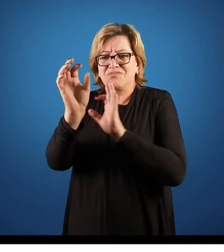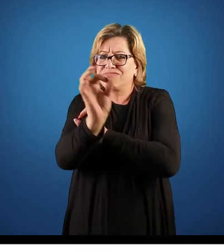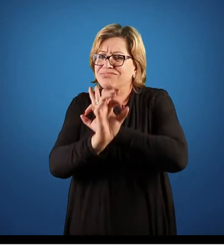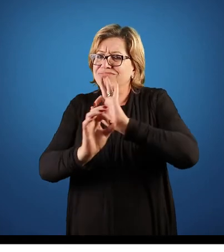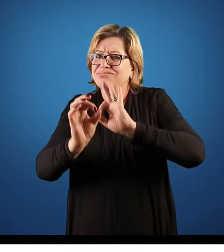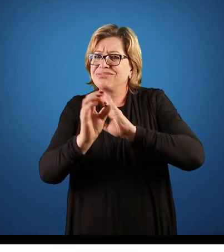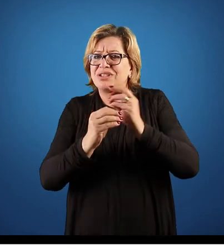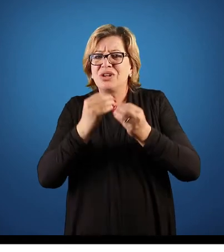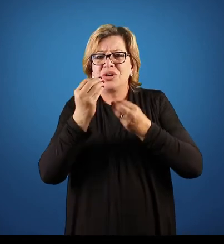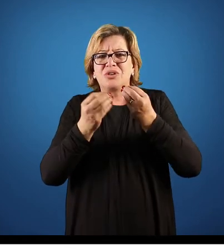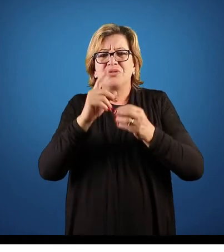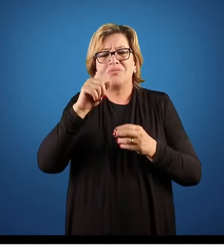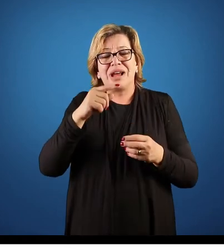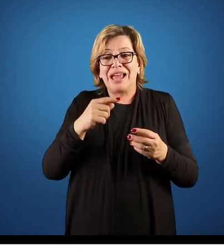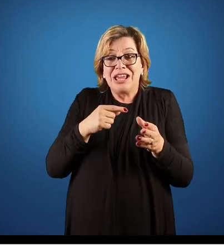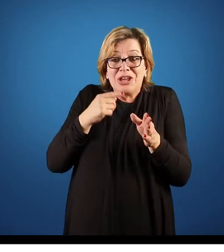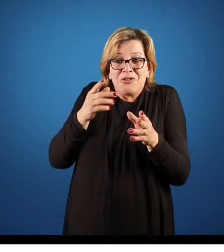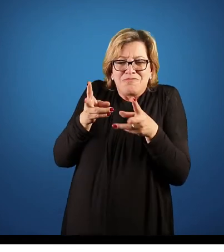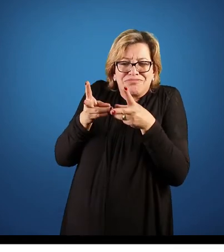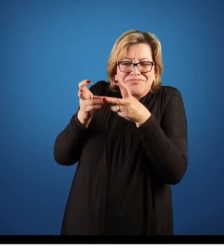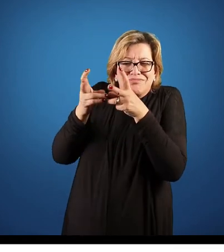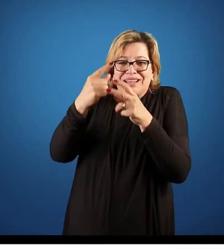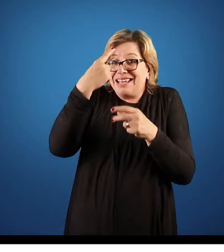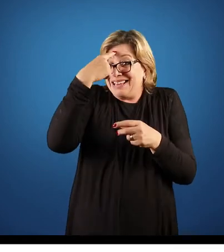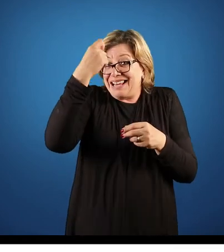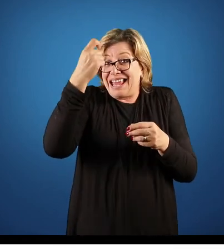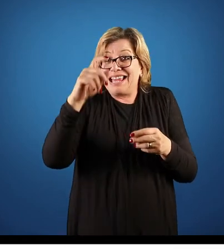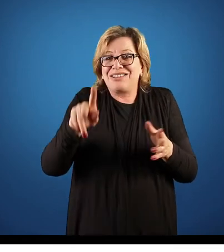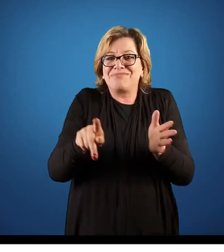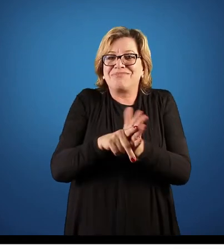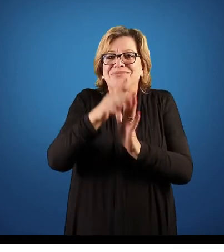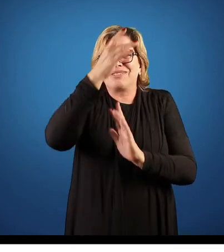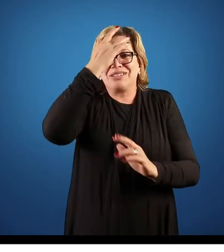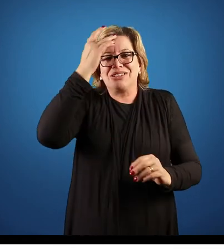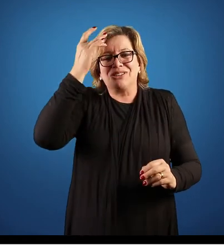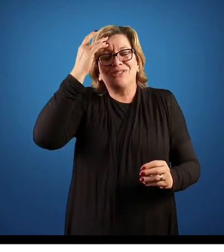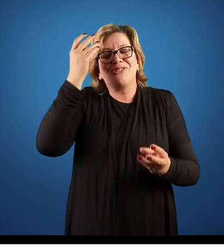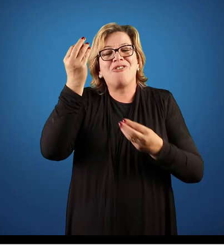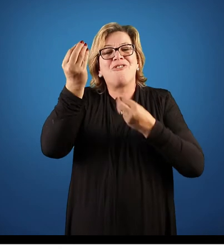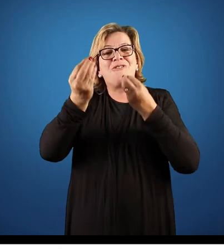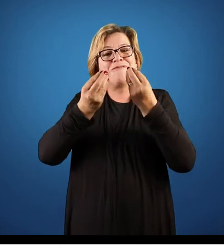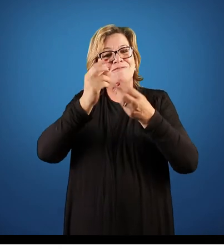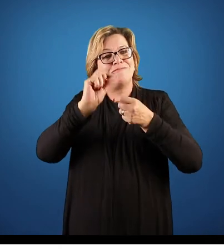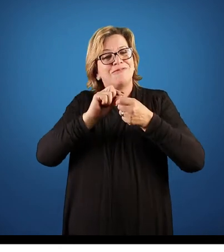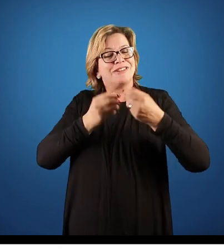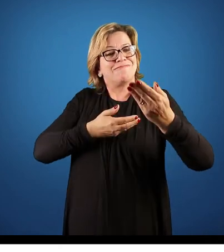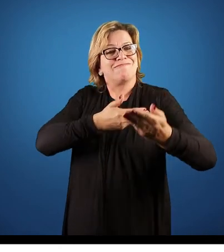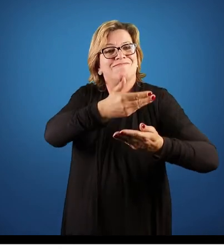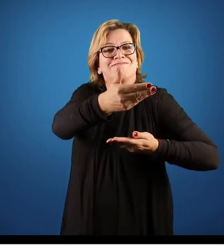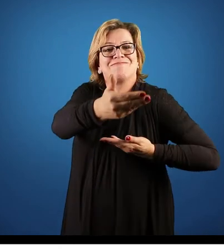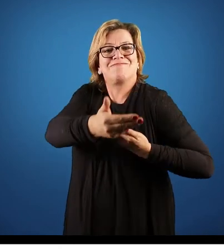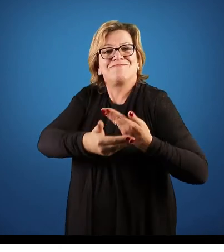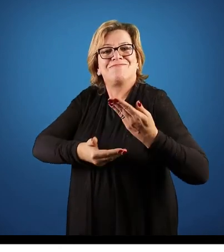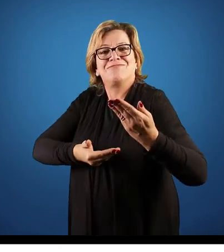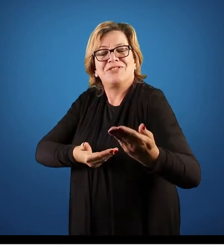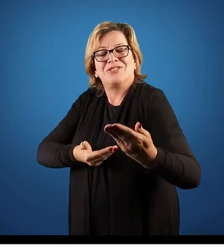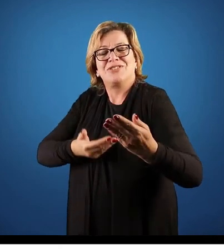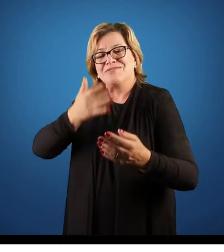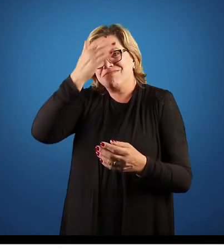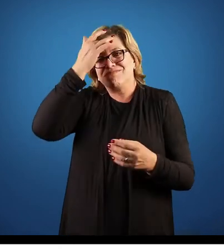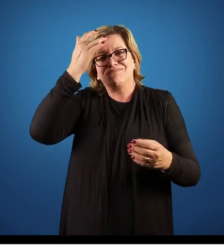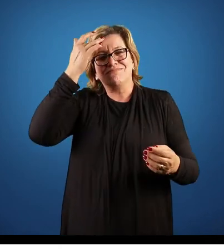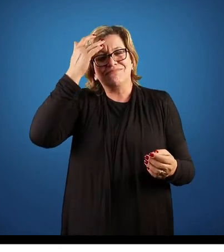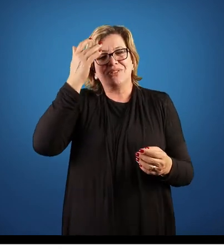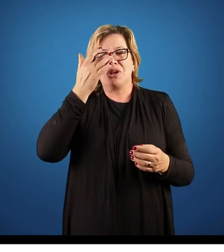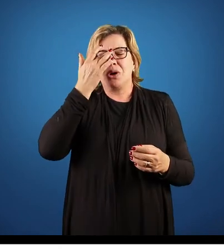como que são vistas idéias das pessoas como são trabalhados né as nossas relações com isso quais são as idéias são